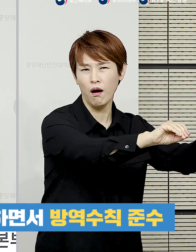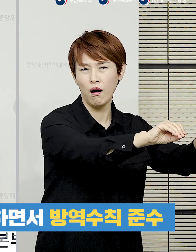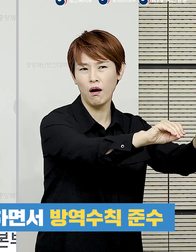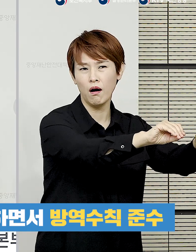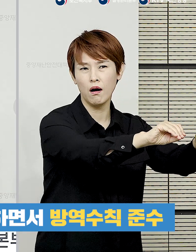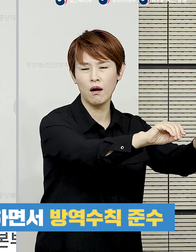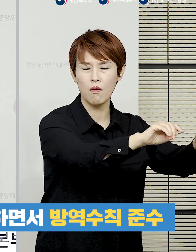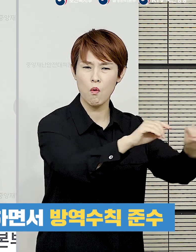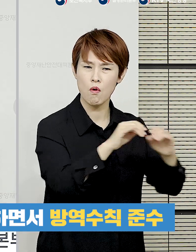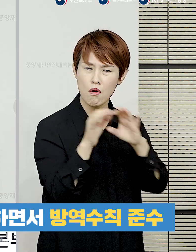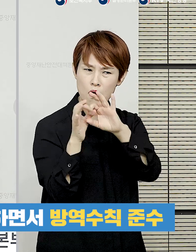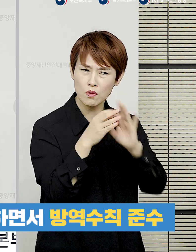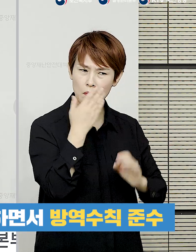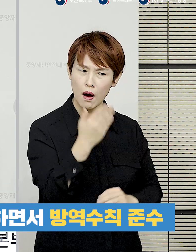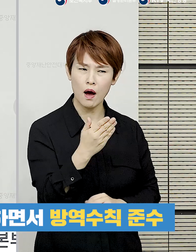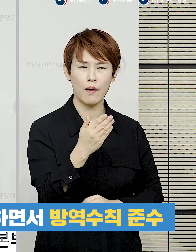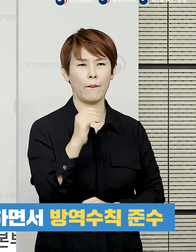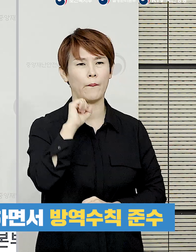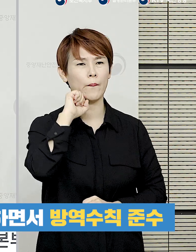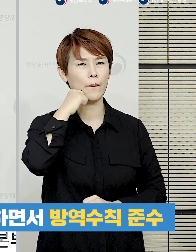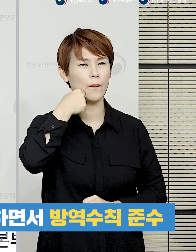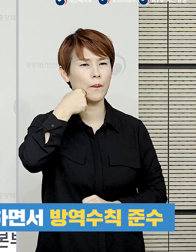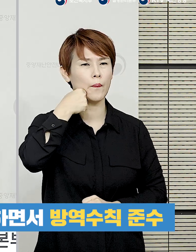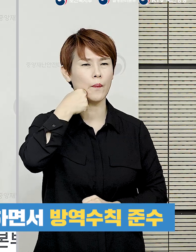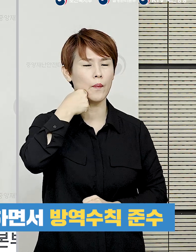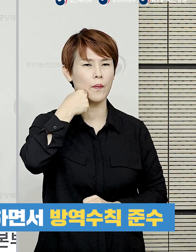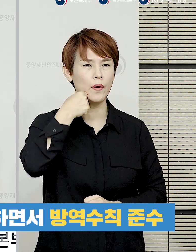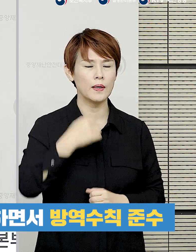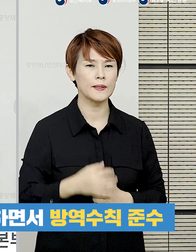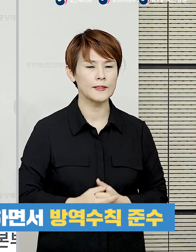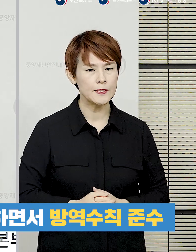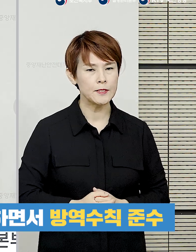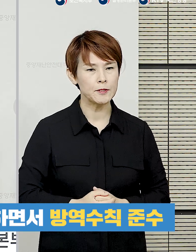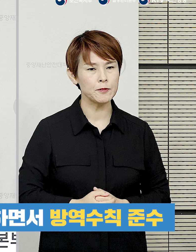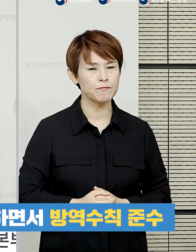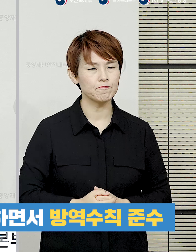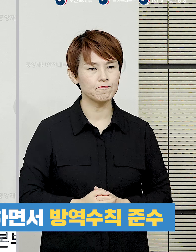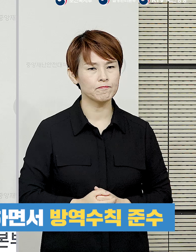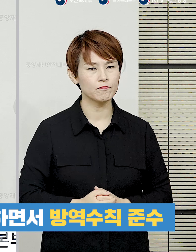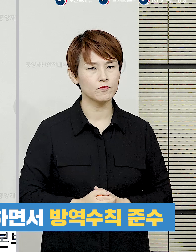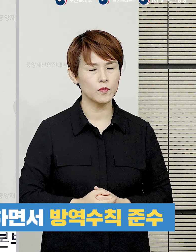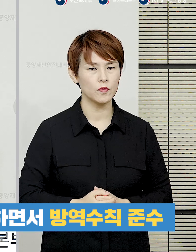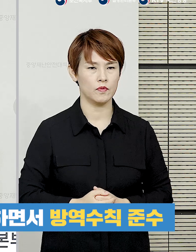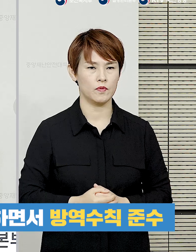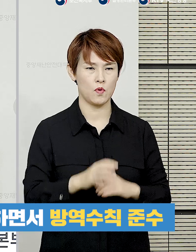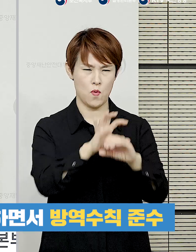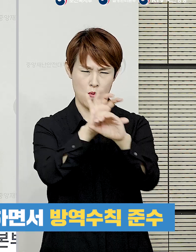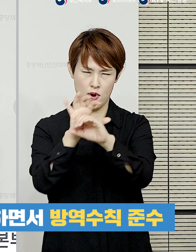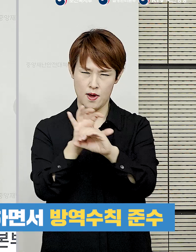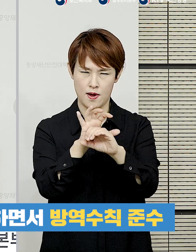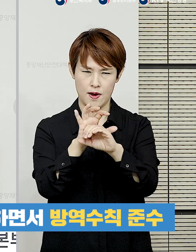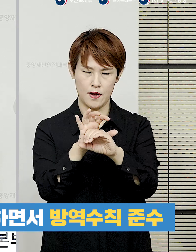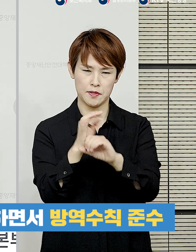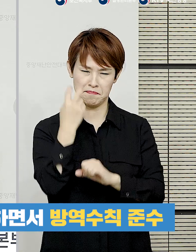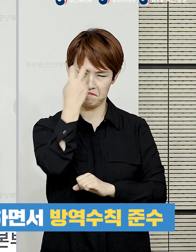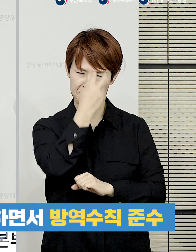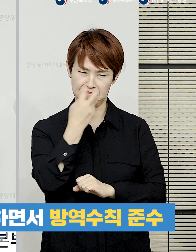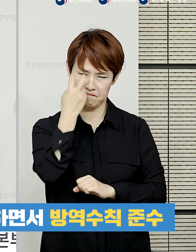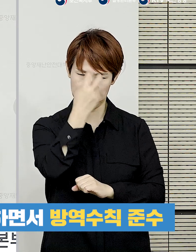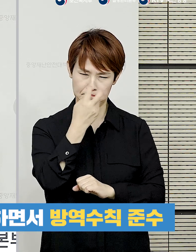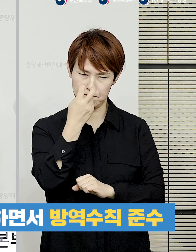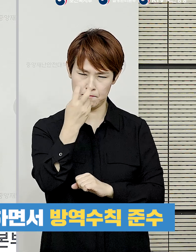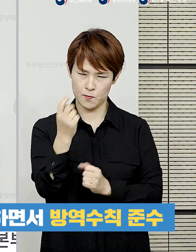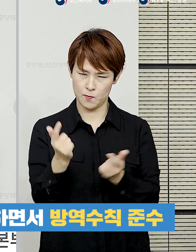좀 지속하기는 여러모로 어려운 점이 있다는 판단하에서 일정 수준 이하 이 코로나19를 우리 사회가 좀 관리 가능한